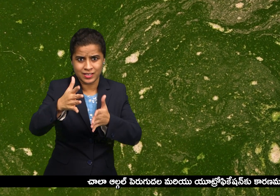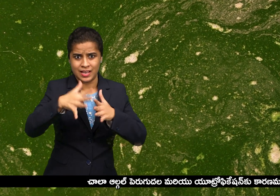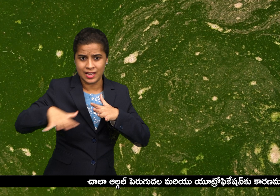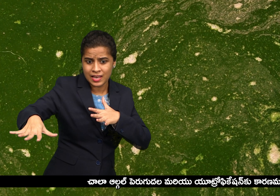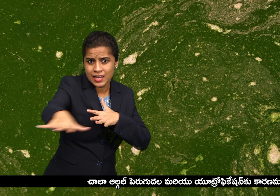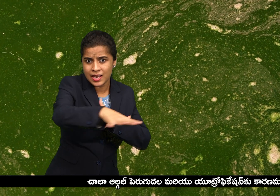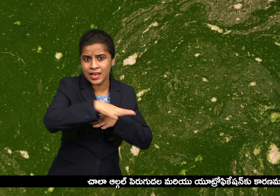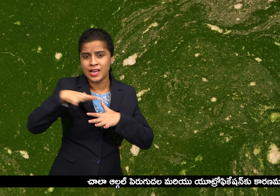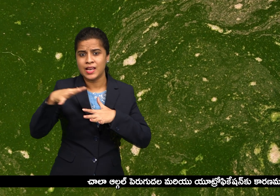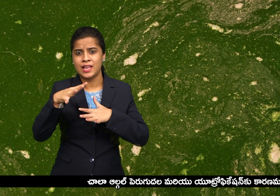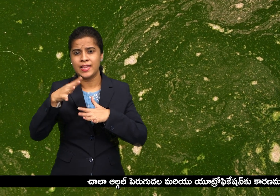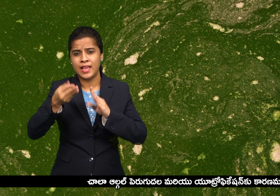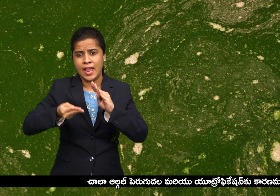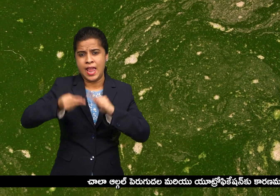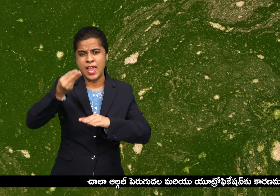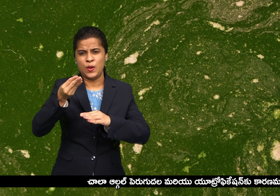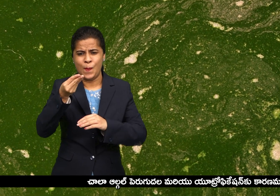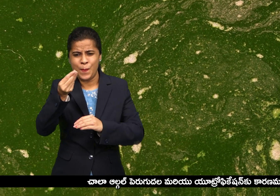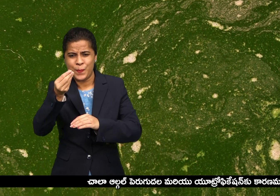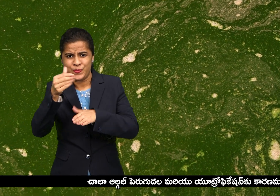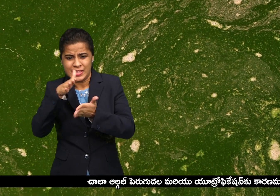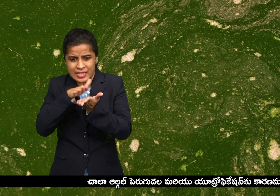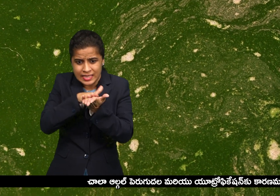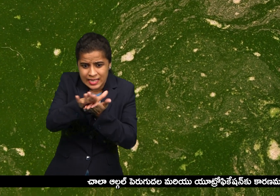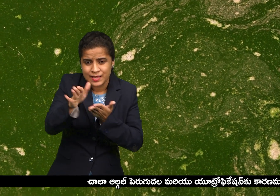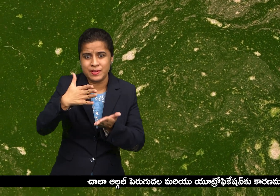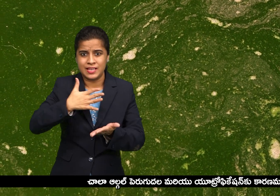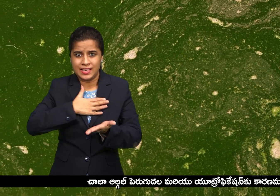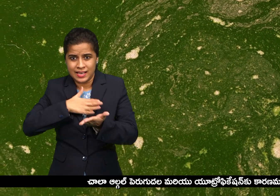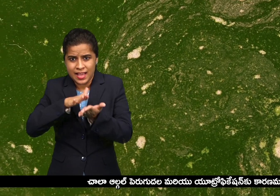ఆల్గల్ పెరుగుదల మరియు యూట్రోఫికేషన్కు కారణమవుతాయి.